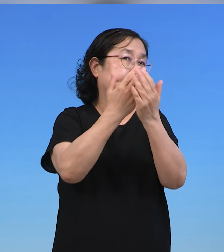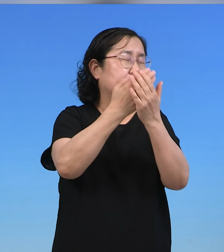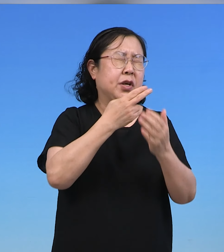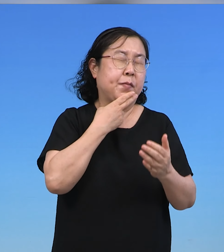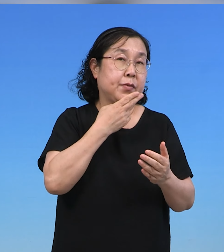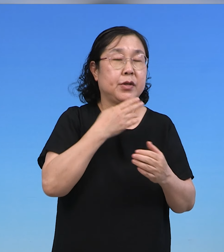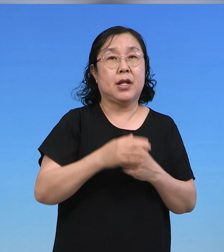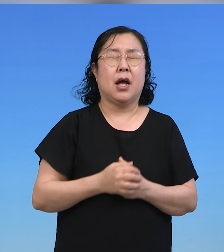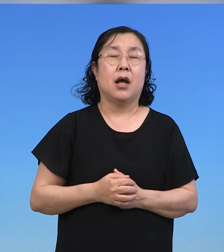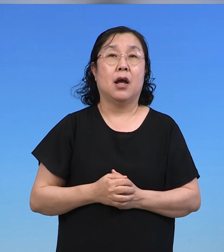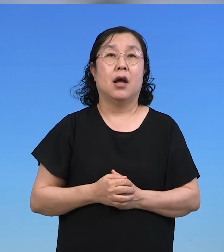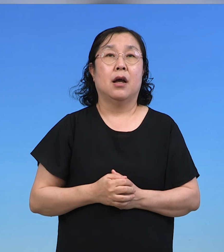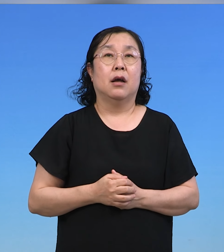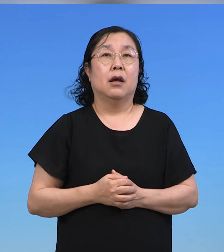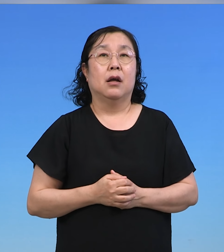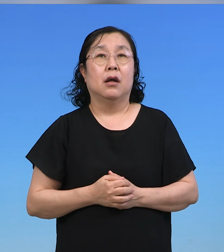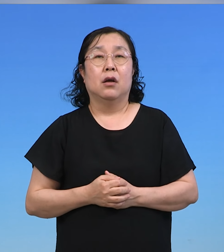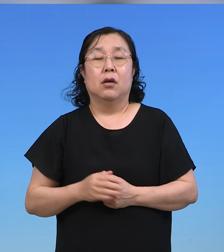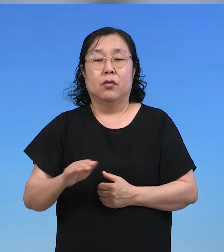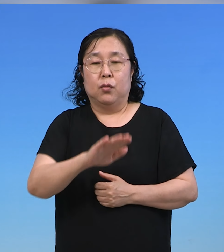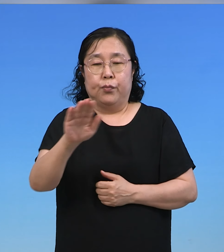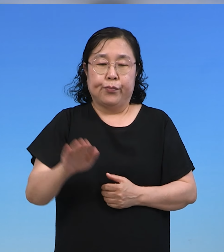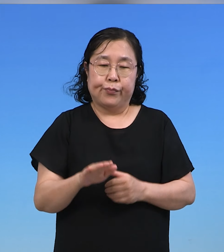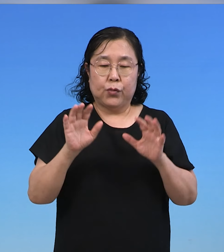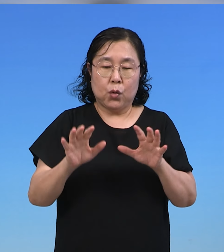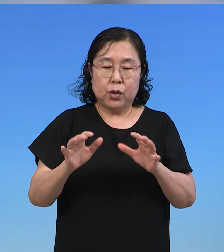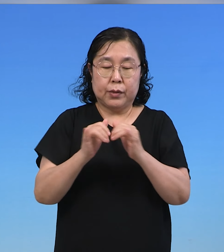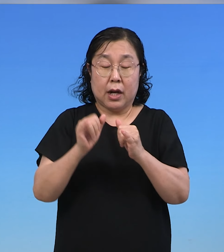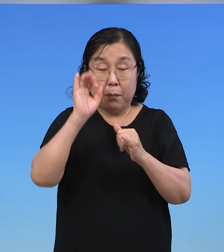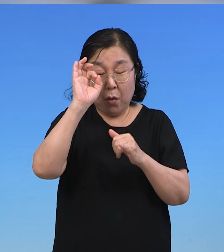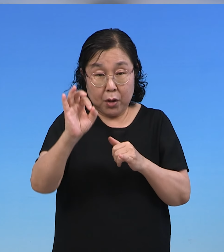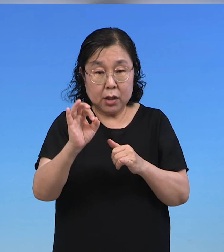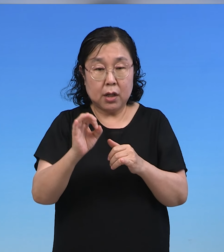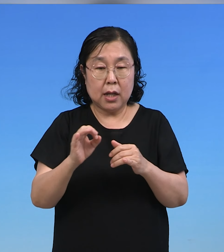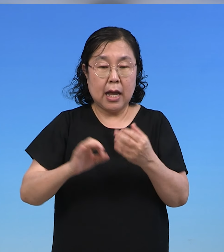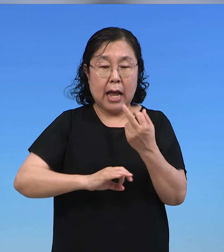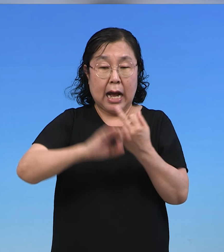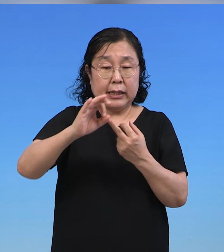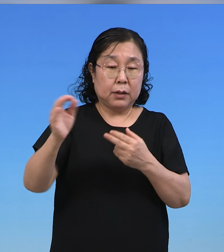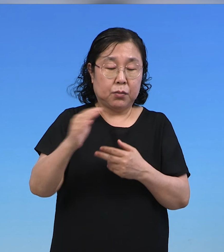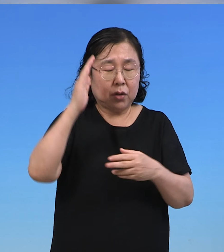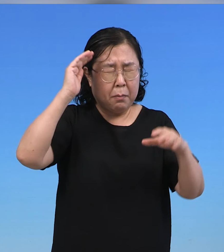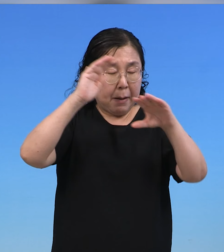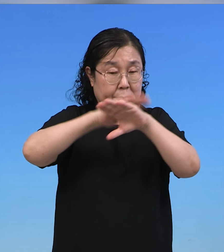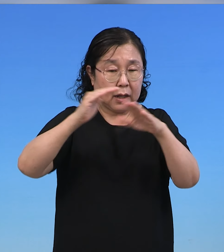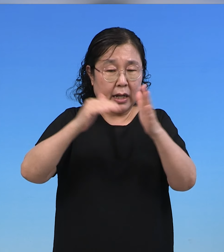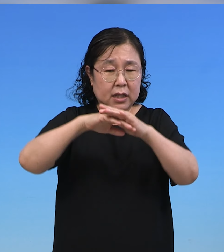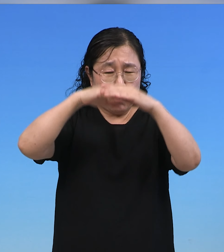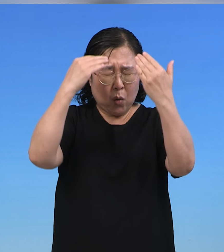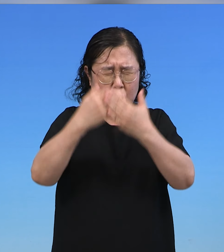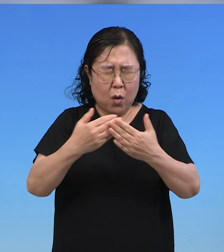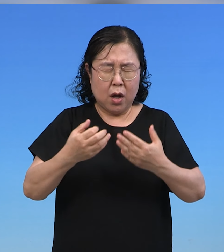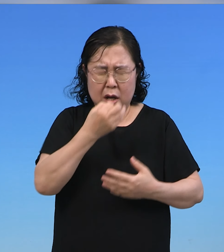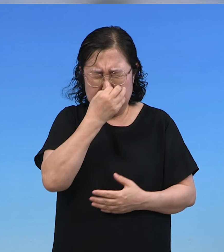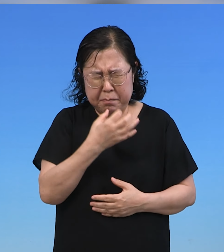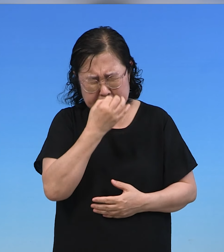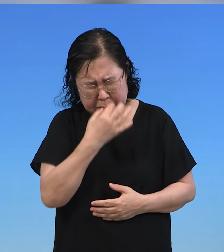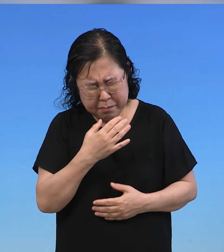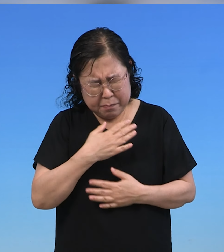이거 아닙니까? 막 아침부터 밤까지 막 지하철 타보세요. 막 전부 다 졸아요. 얼마나